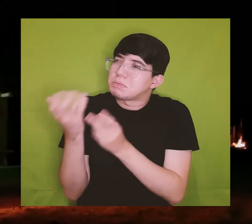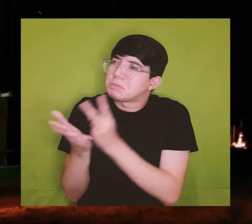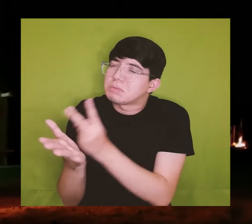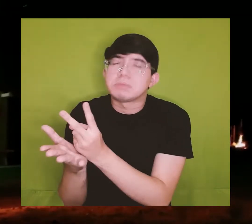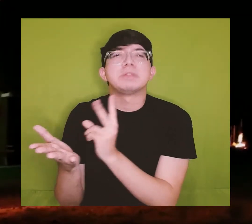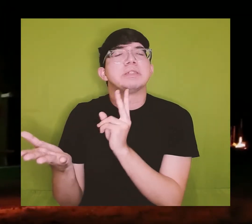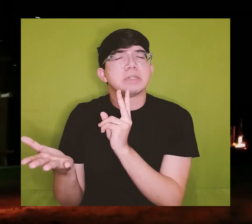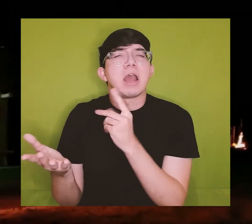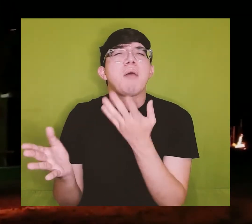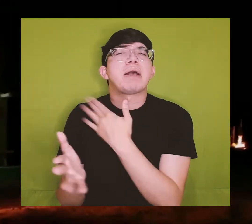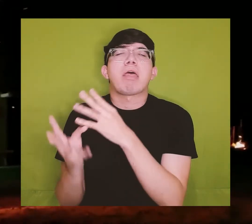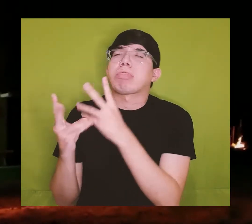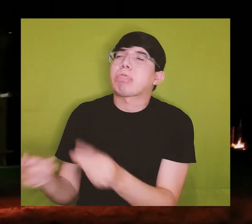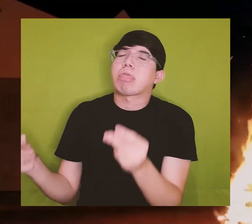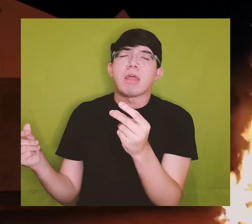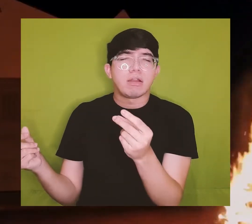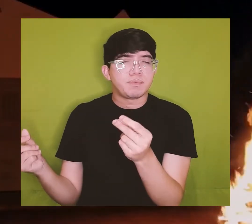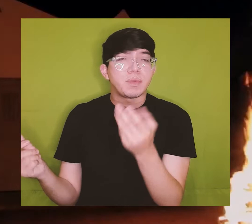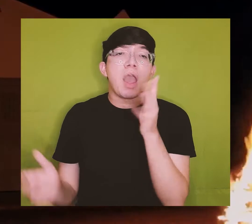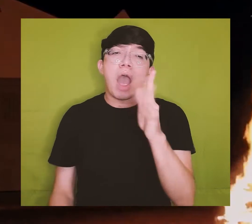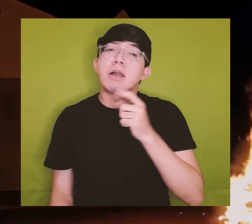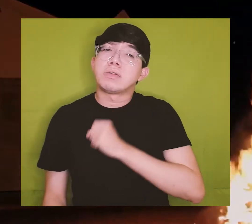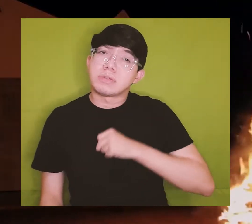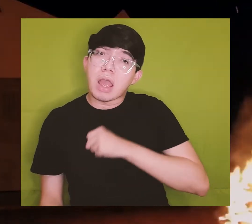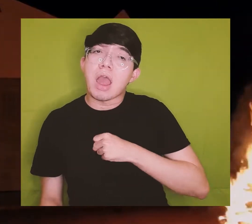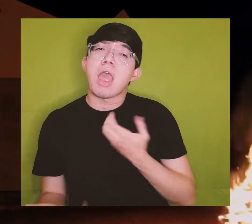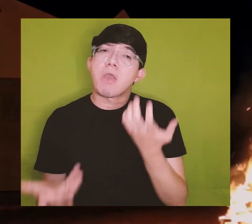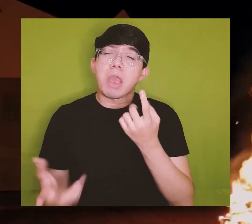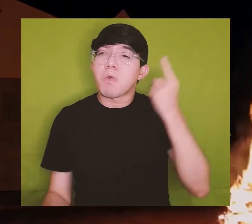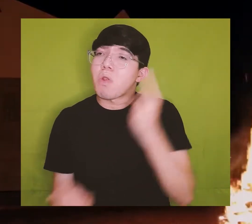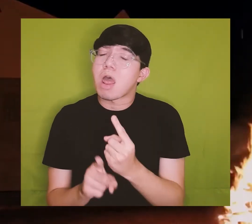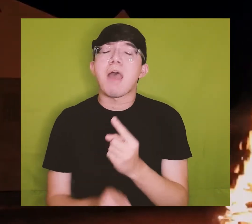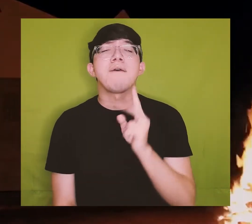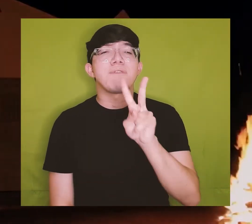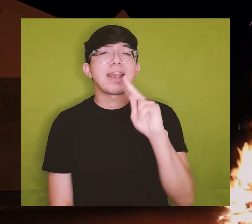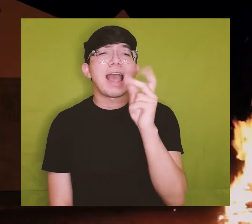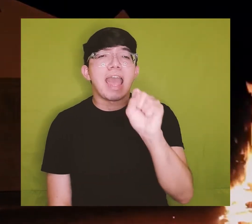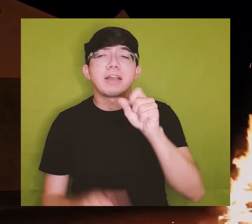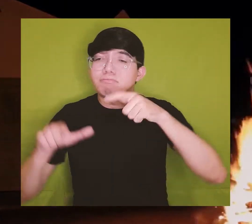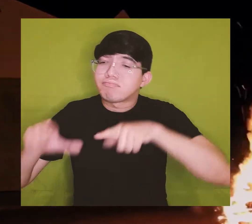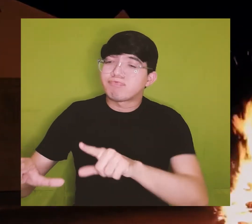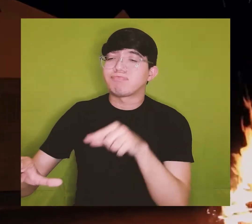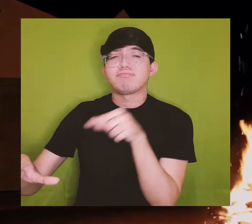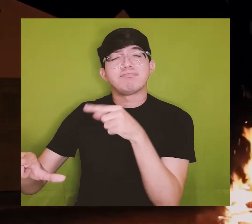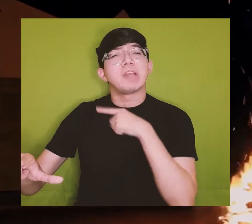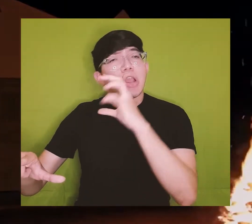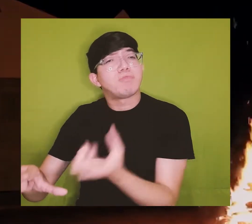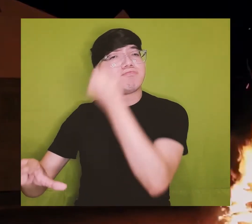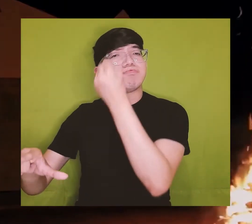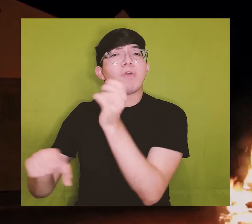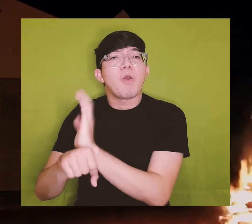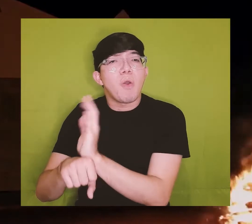estão meus VHS hoje em dia. Eu não sei onde é que estão meus VHS. Me mudei várias vezes, então assim, eu não consigo saber onde tá, sabe? Mas eu sei que lá vai ter umas